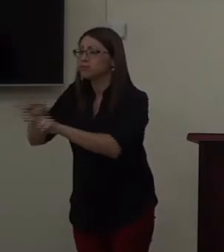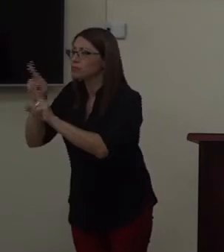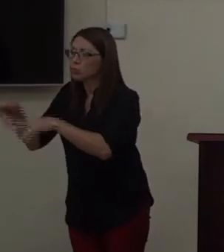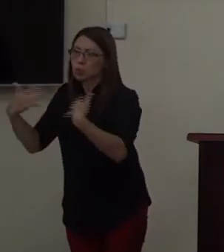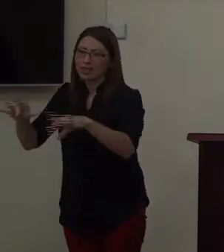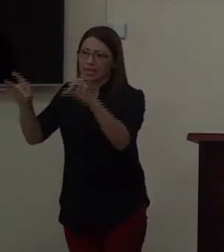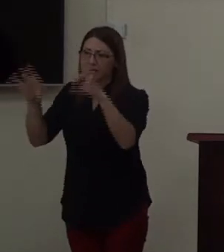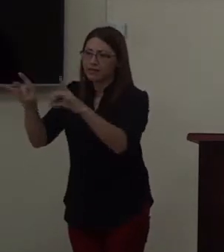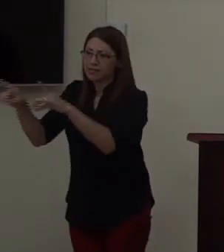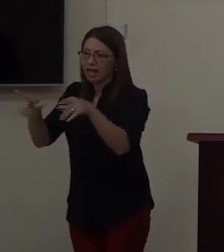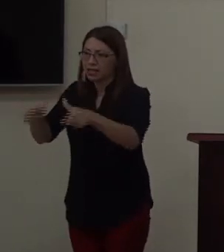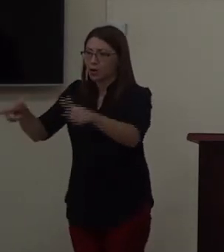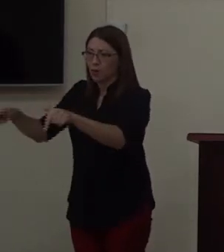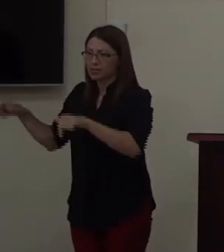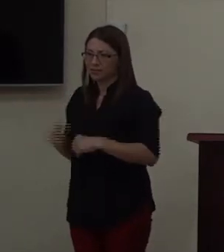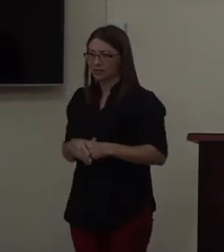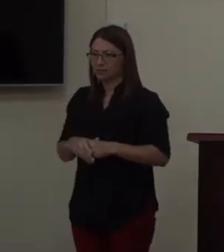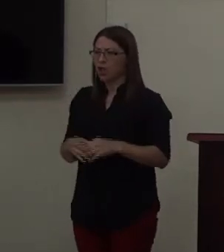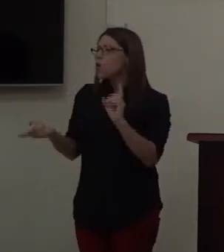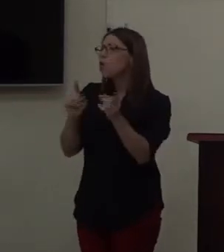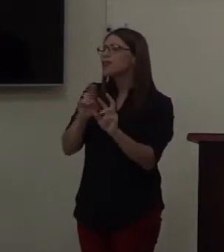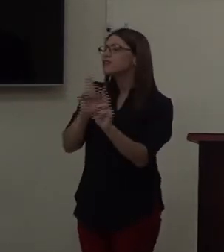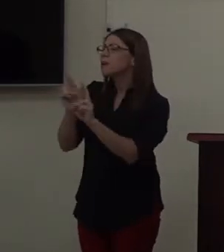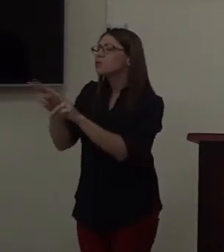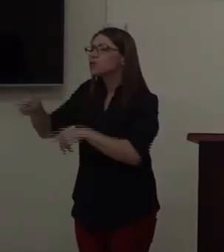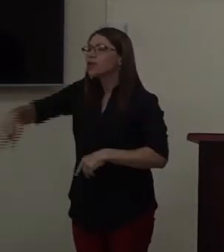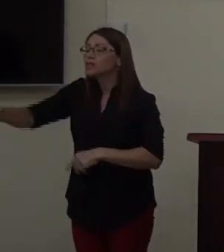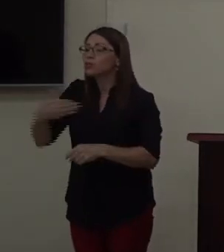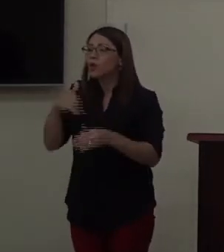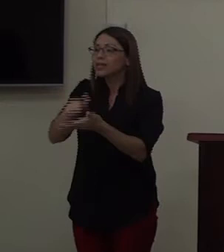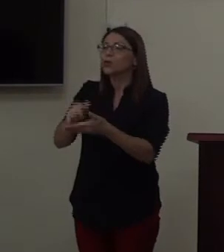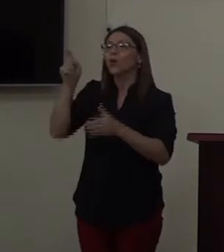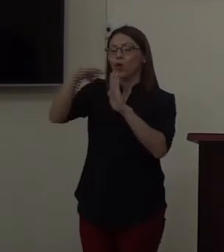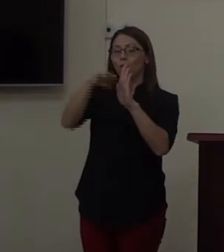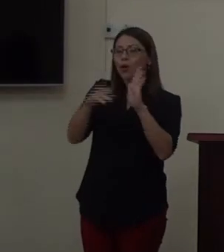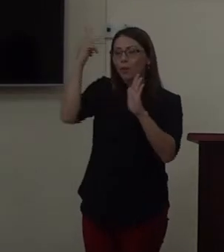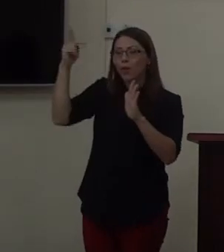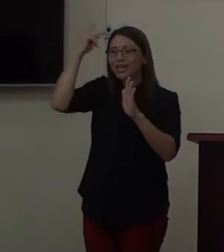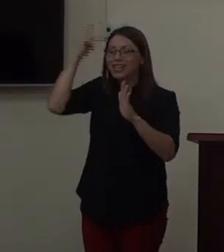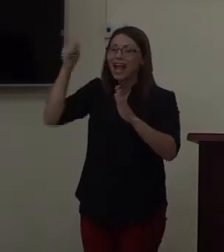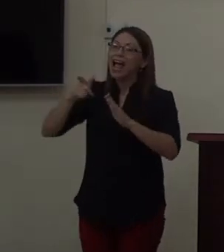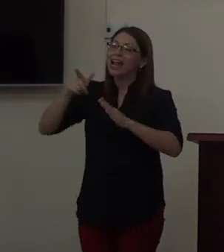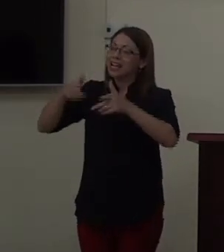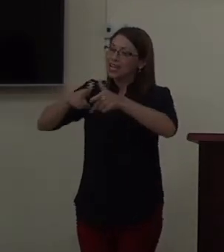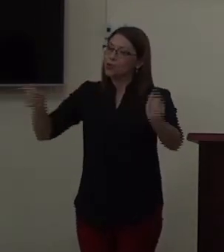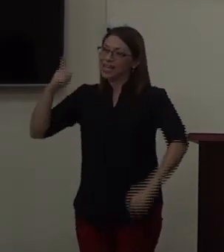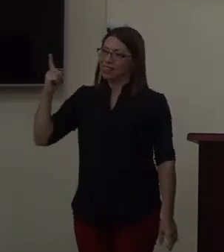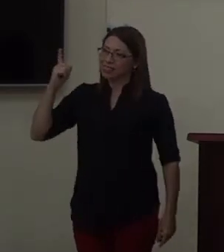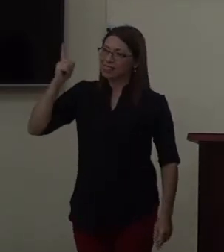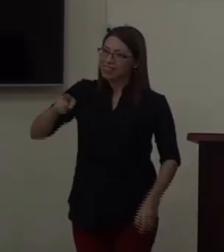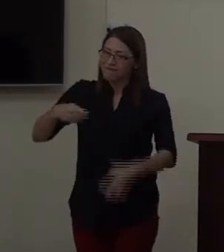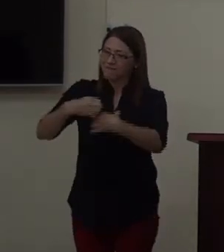lenguas. ¿Qué repercusiones tuvo eso? Bueno, una política lingüística de facto, que tampoco fue, no